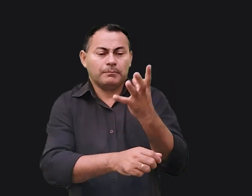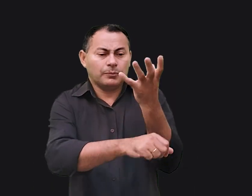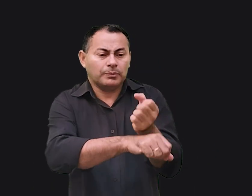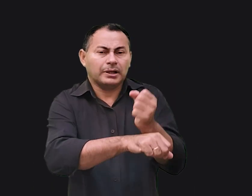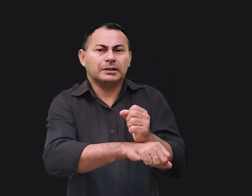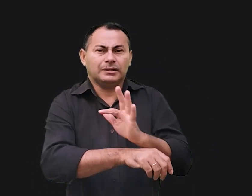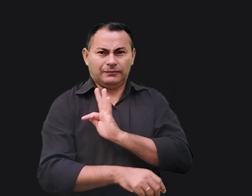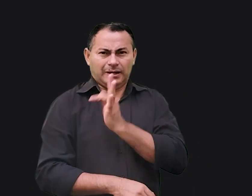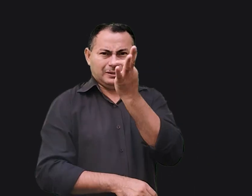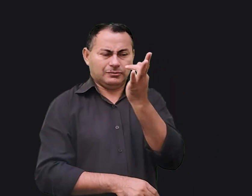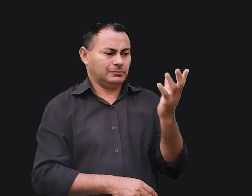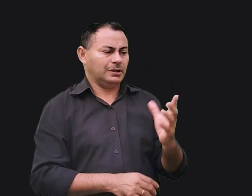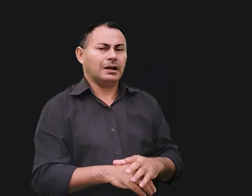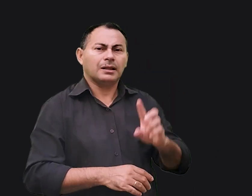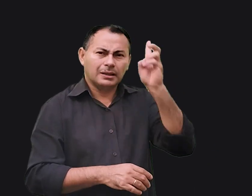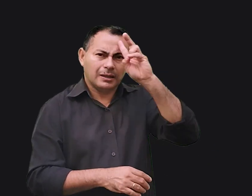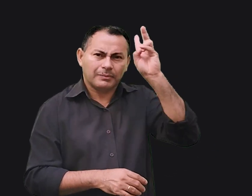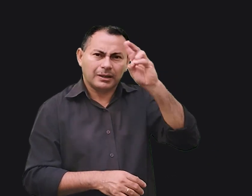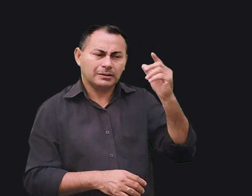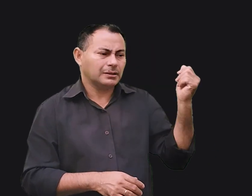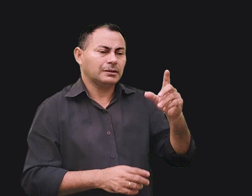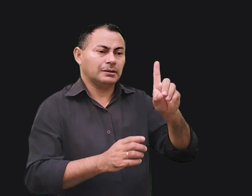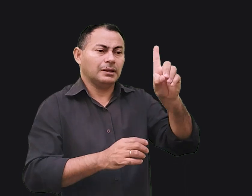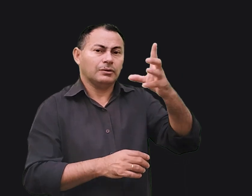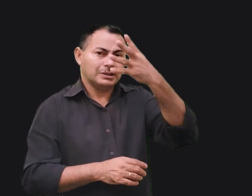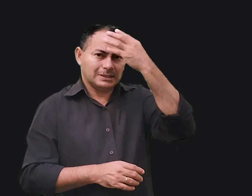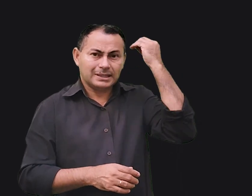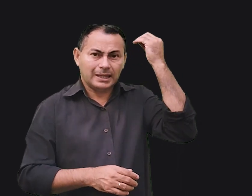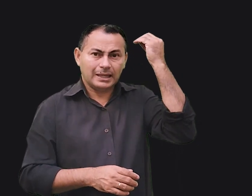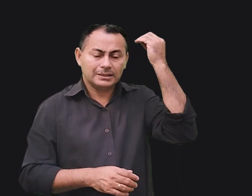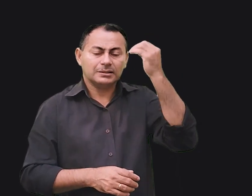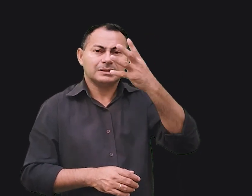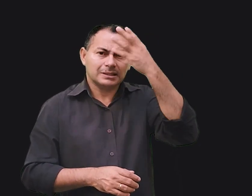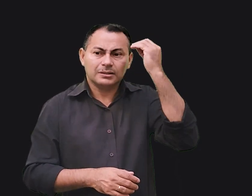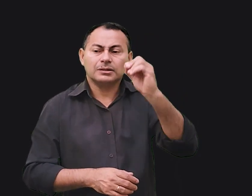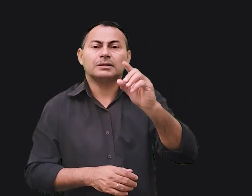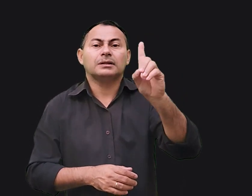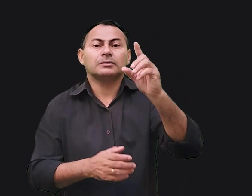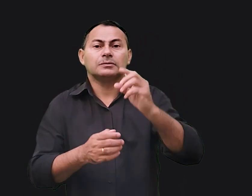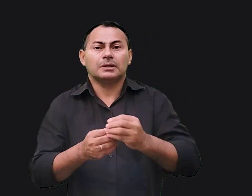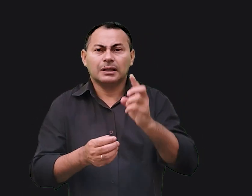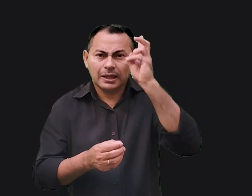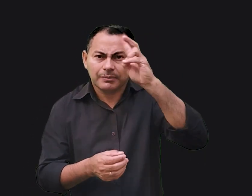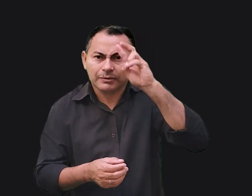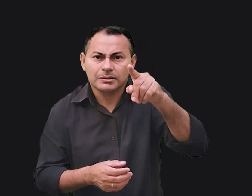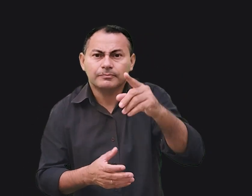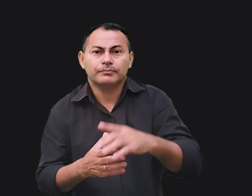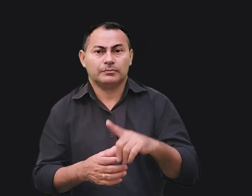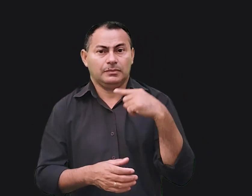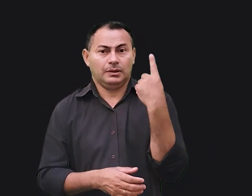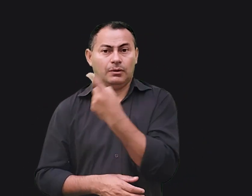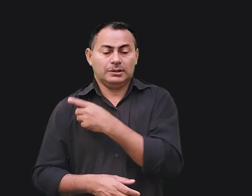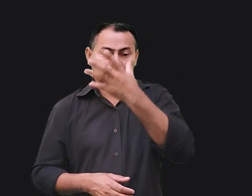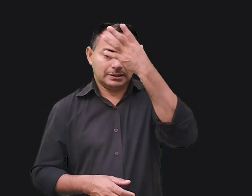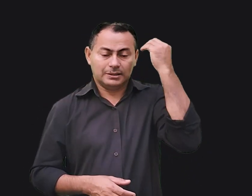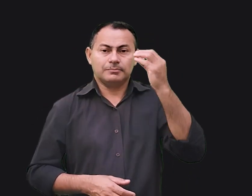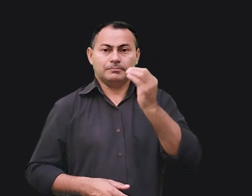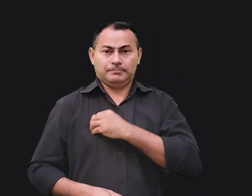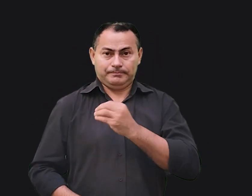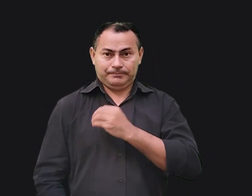e do fariseu com tendência a lembrar-se daquilo que Deus esquece e de esquecer aquilo que Deus se lembra? Nós esquecemos que somos pecadores